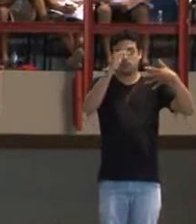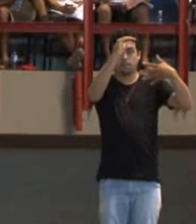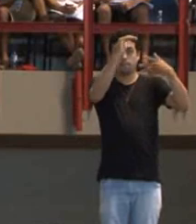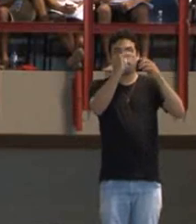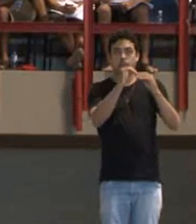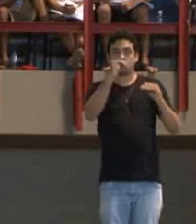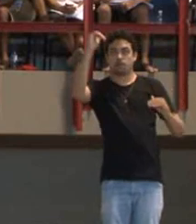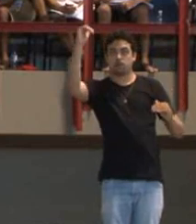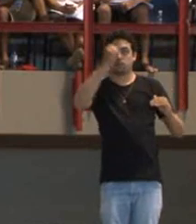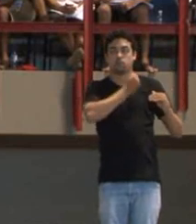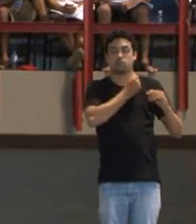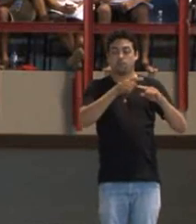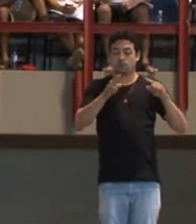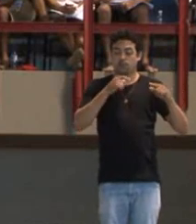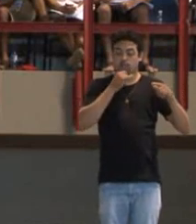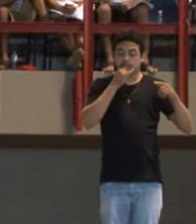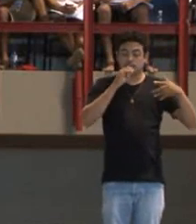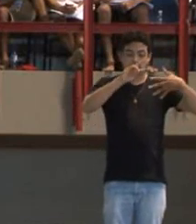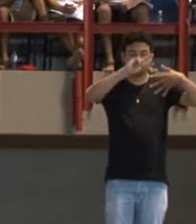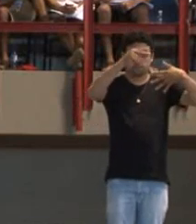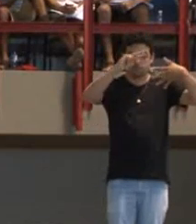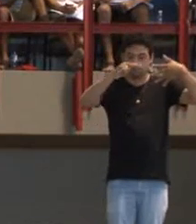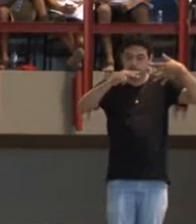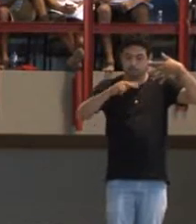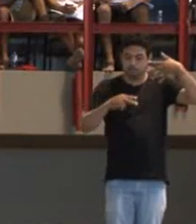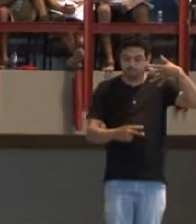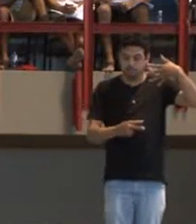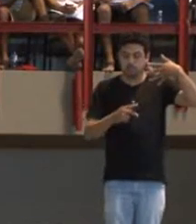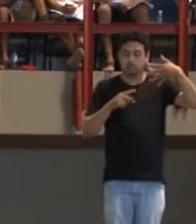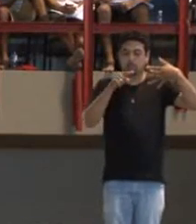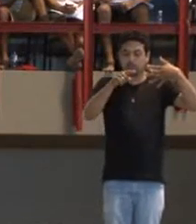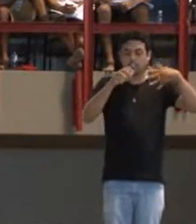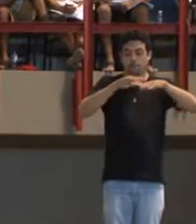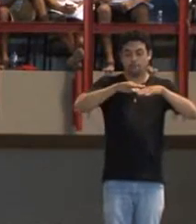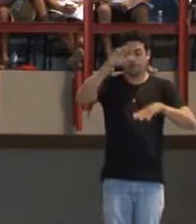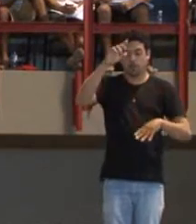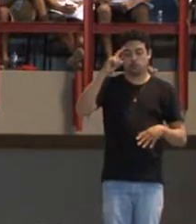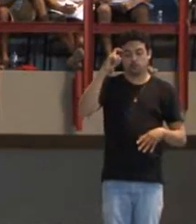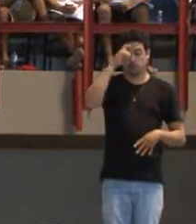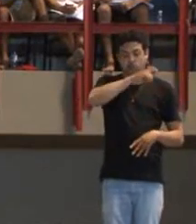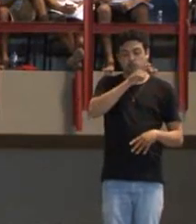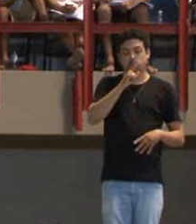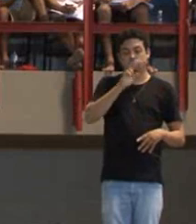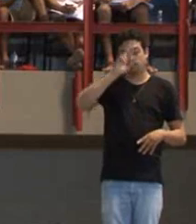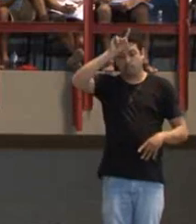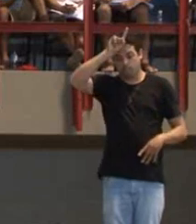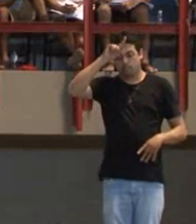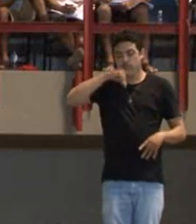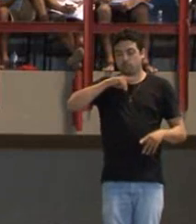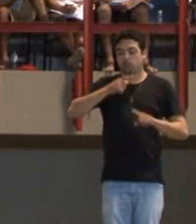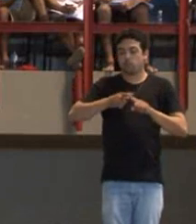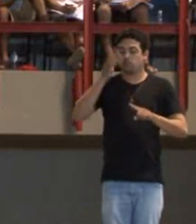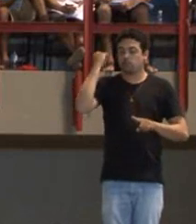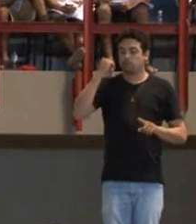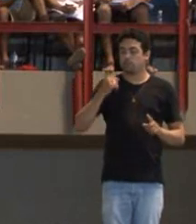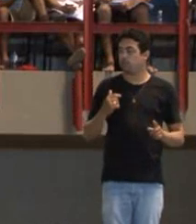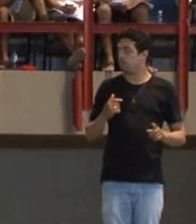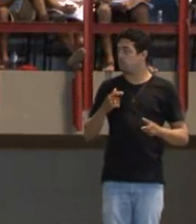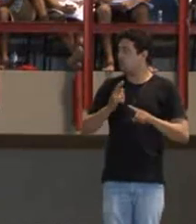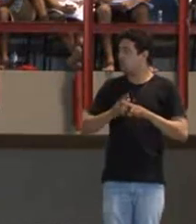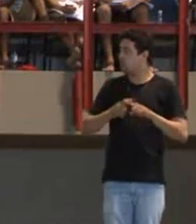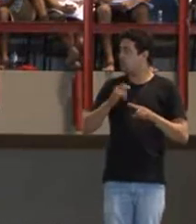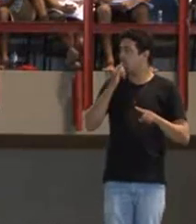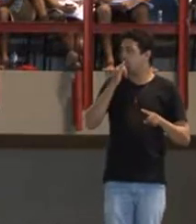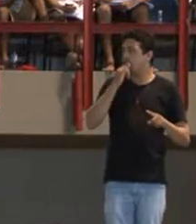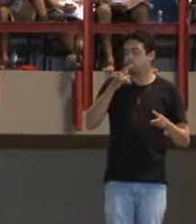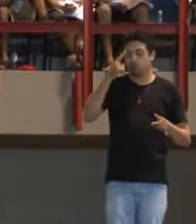múltiplo. Quando vem múltiplos assim, aumenta a chance da gente errar. Você sabe por quê? Vai que eu